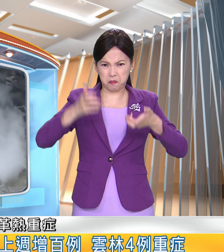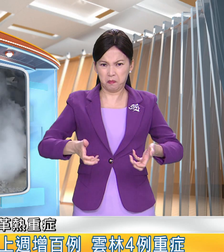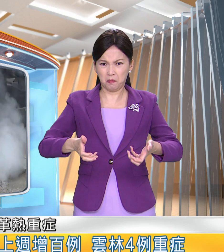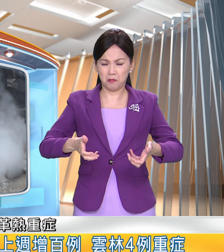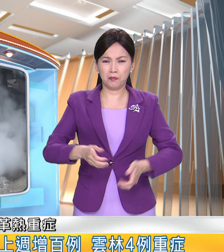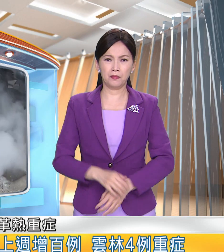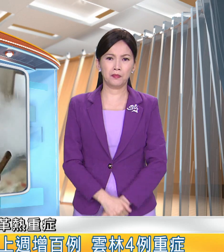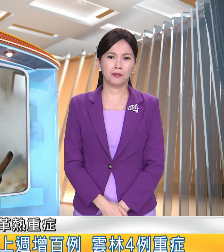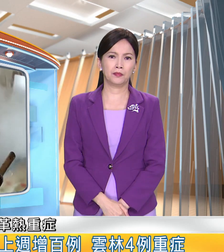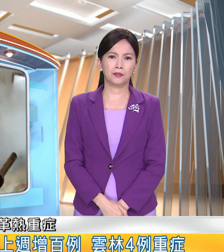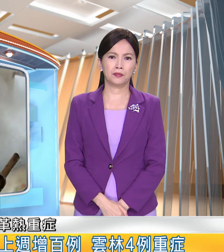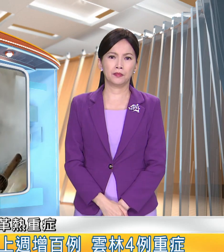登革热重症。